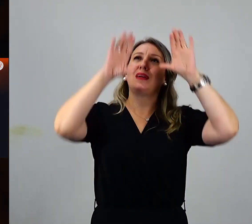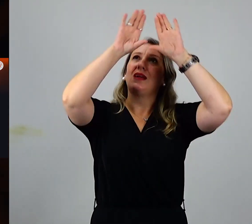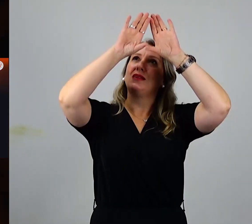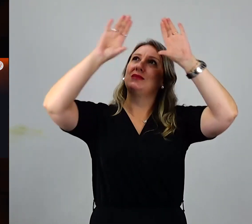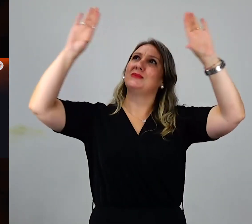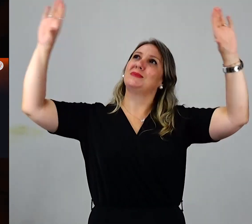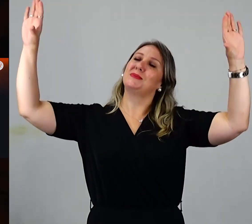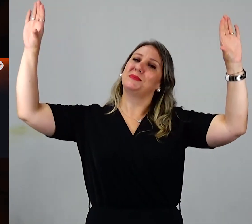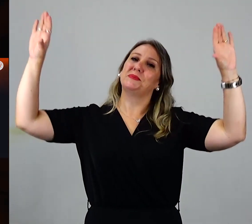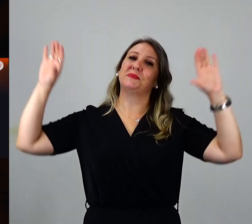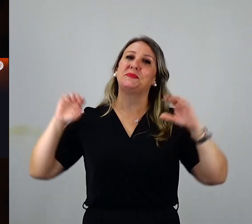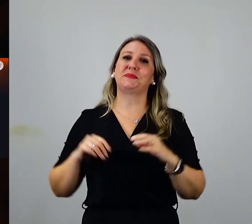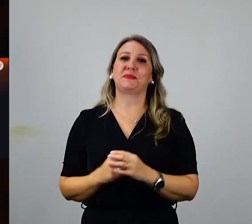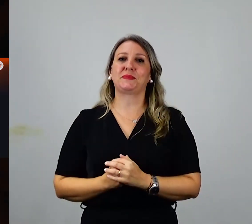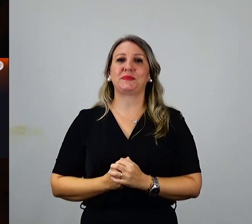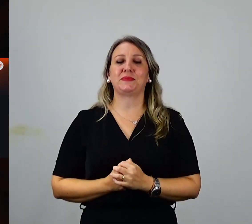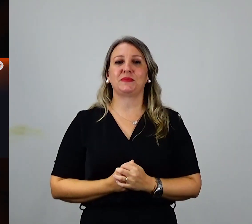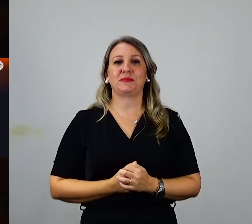Aqui,